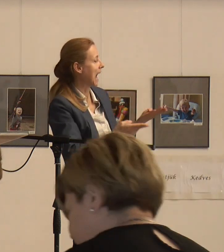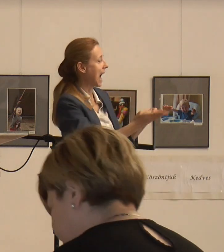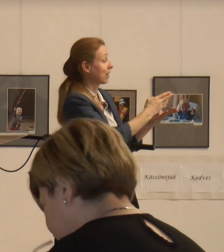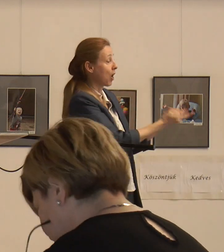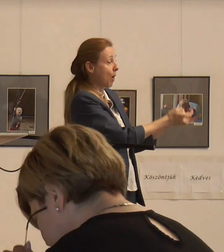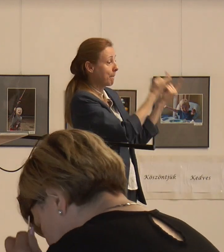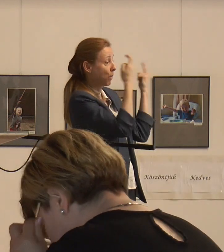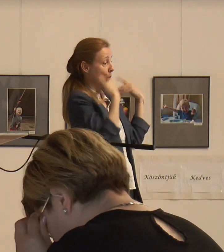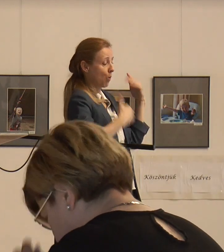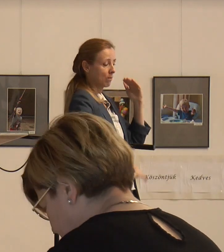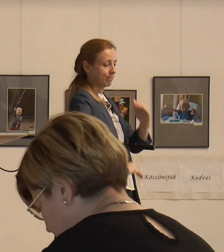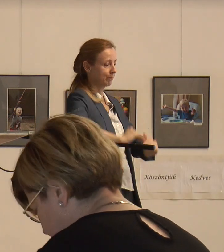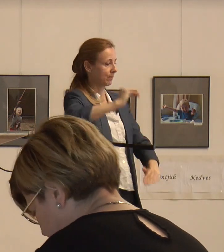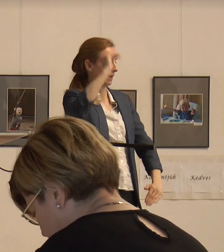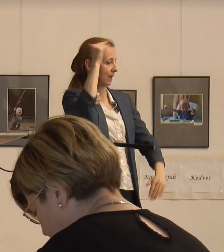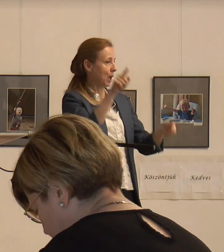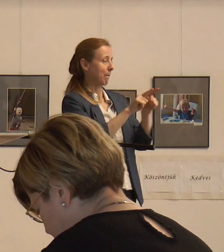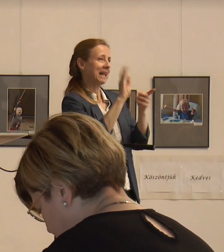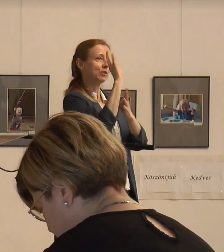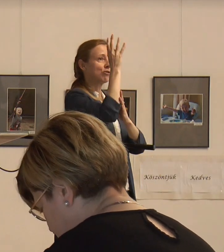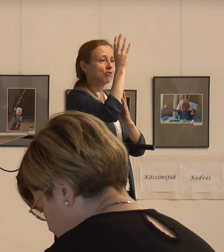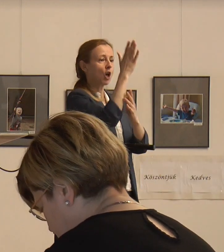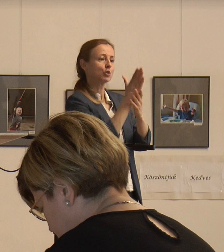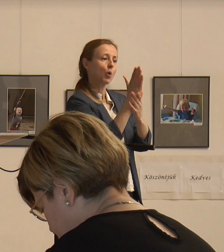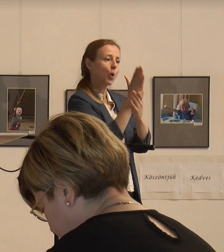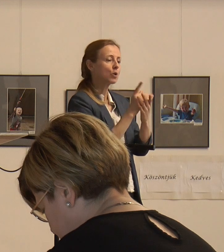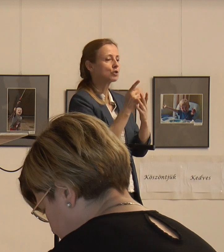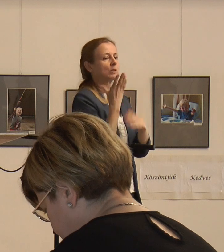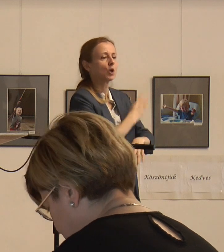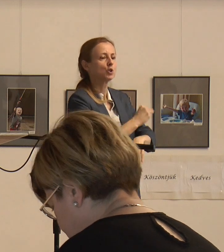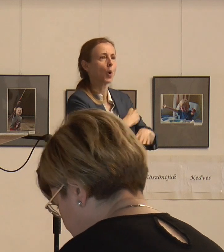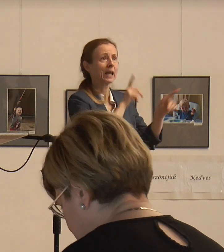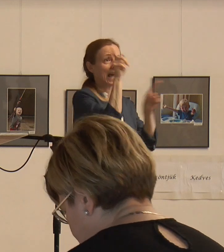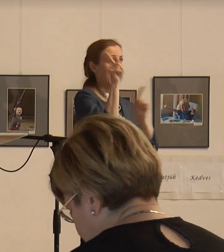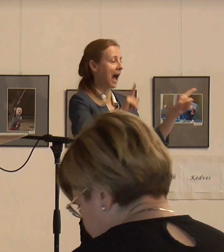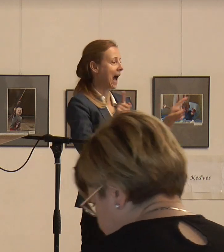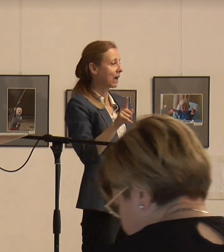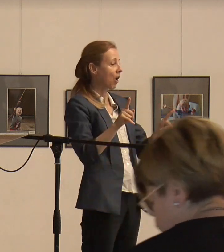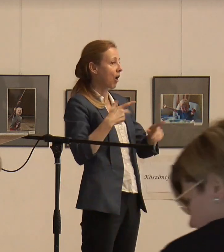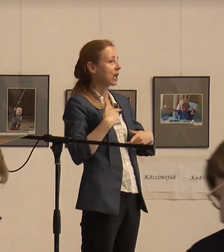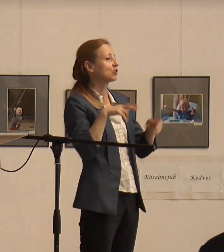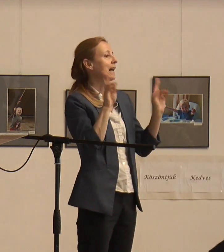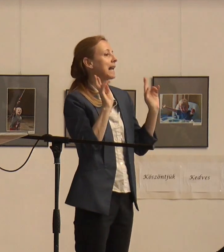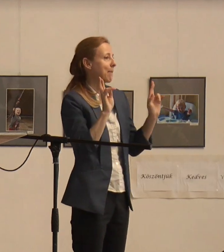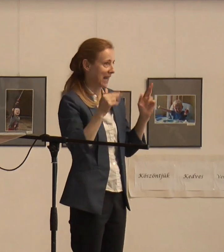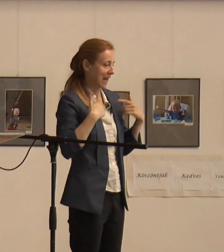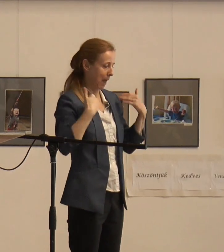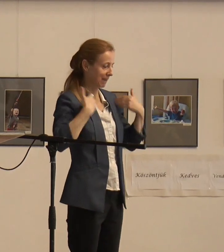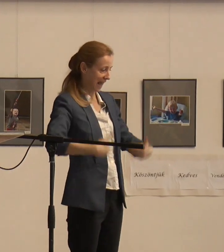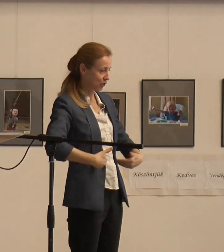Belőle léptem én, mint fatörzsből gyönge ágat, s remélem, hogy testem